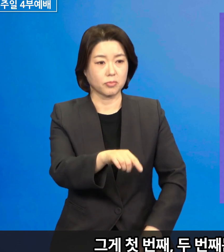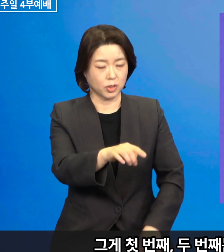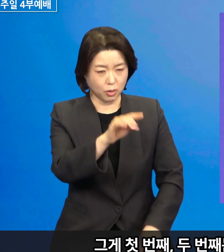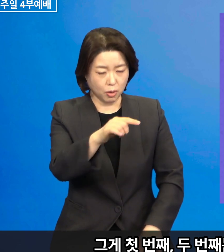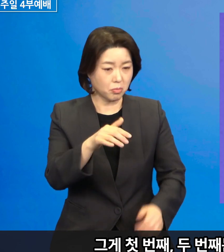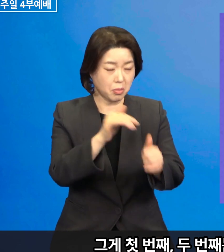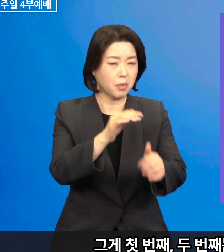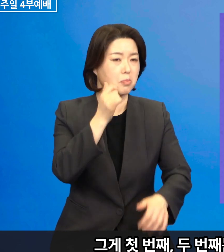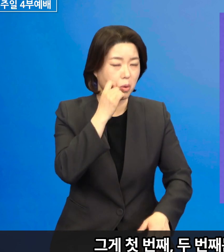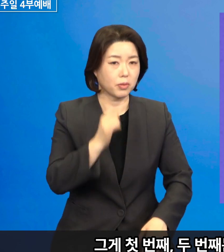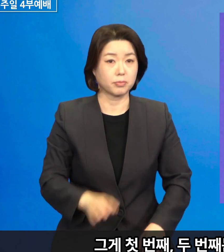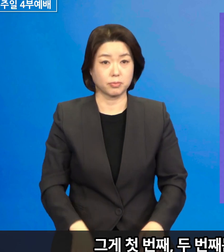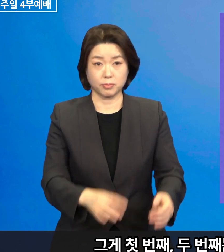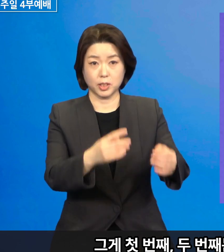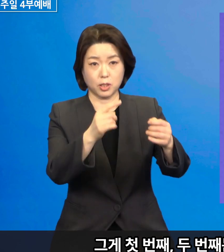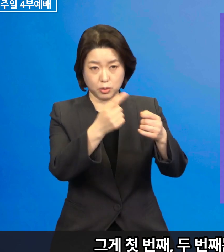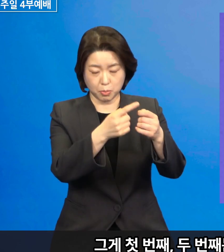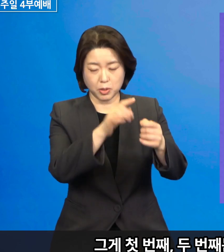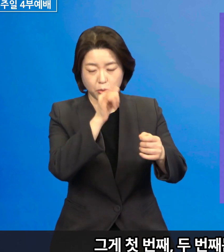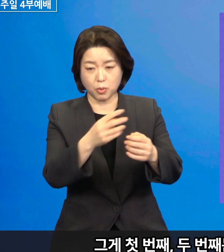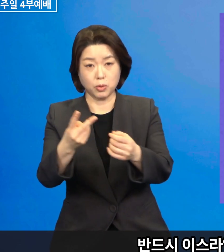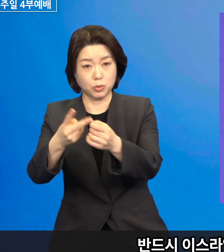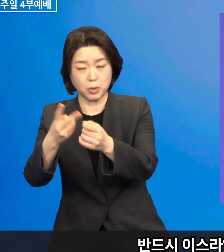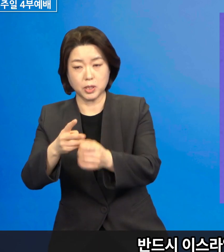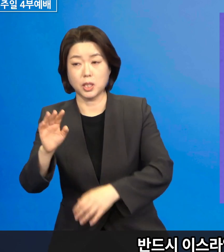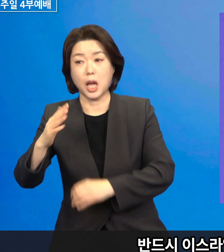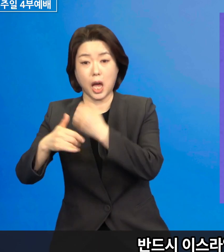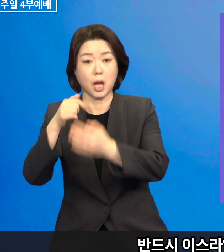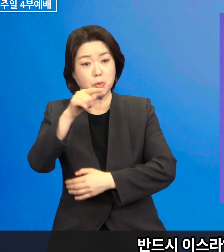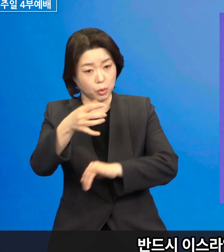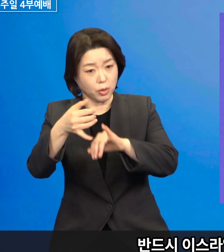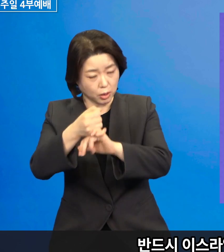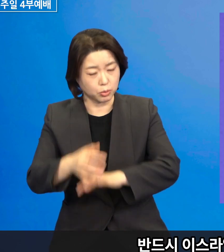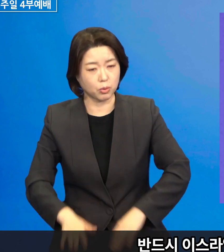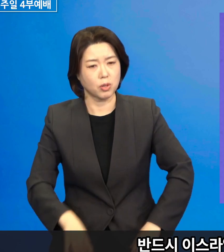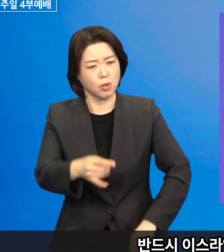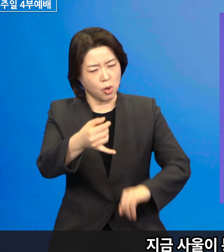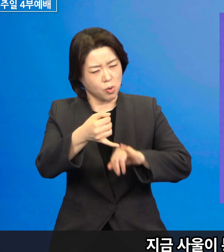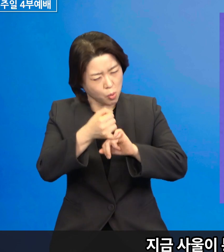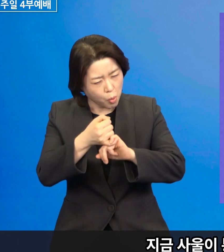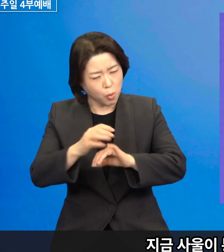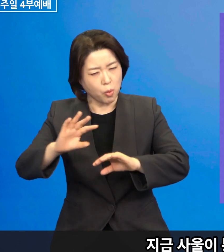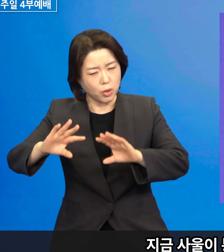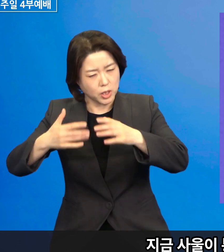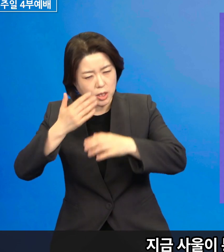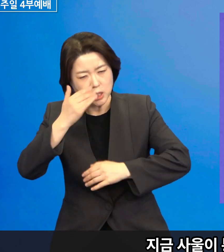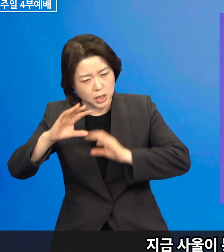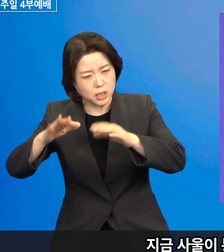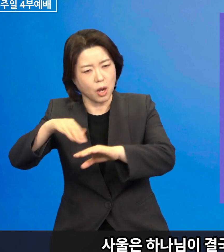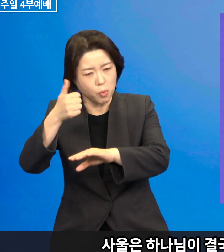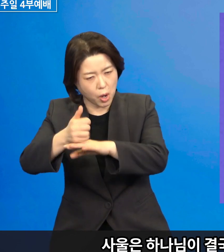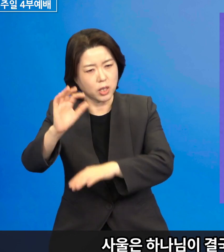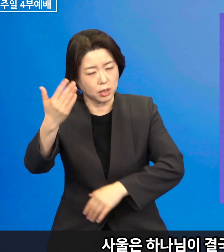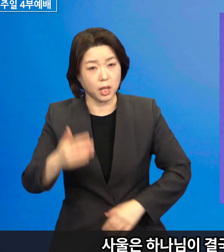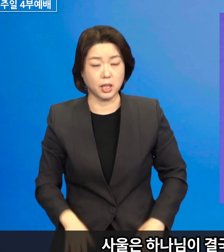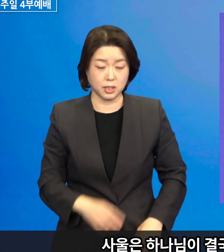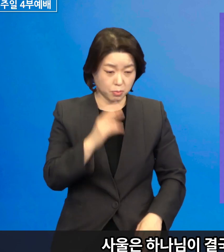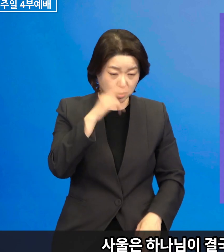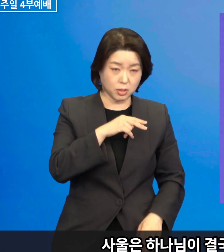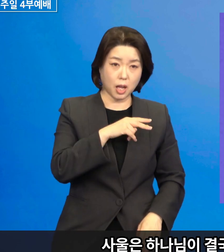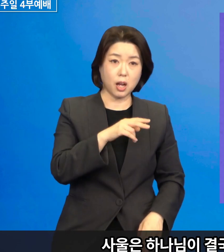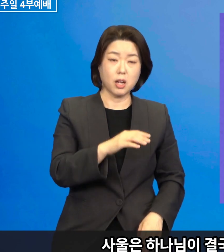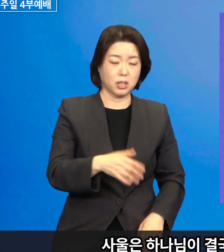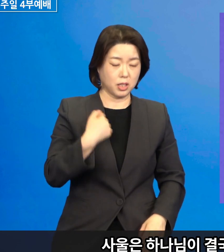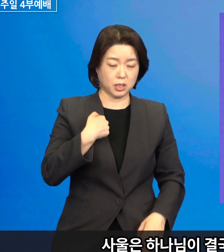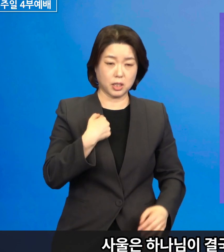첫 번째. 두 번째는 너 하나님이 약속하셨어. 반드시 이스라엘의 왕이 될 거야. 지금 사울이 통치하고 있는데 사울은 하나님이 결국